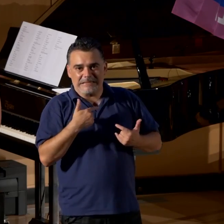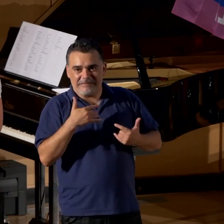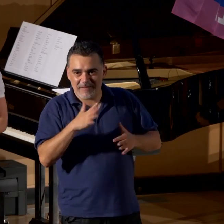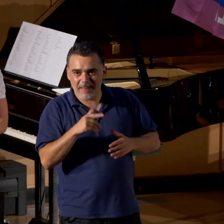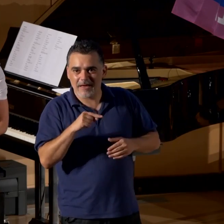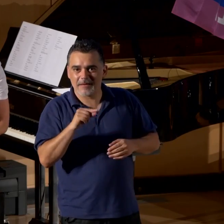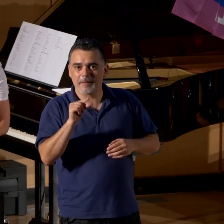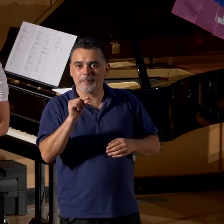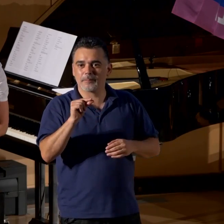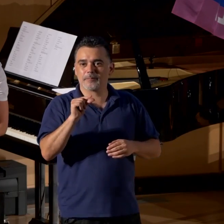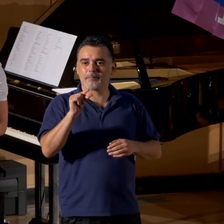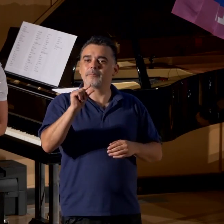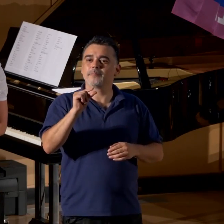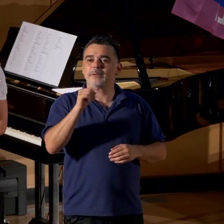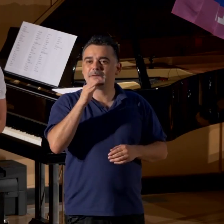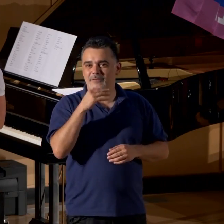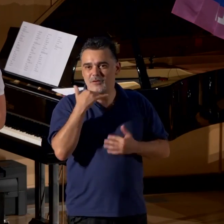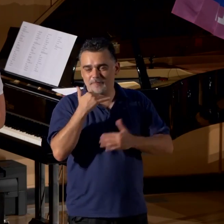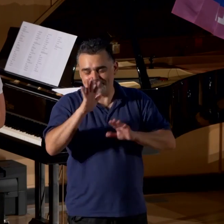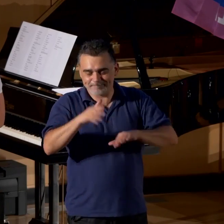zu diskutieren, weil das mag